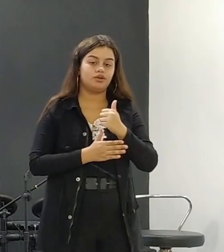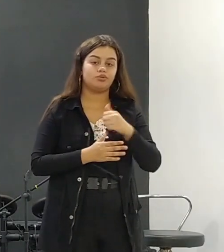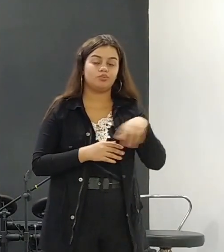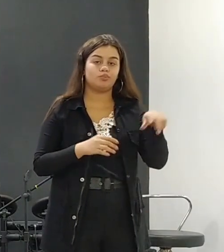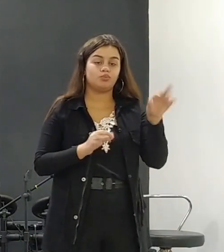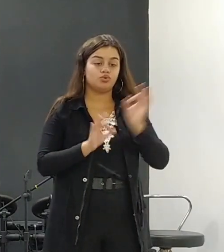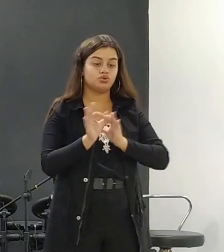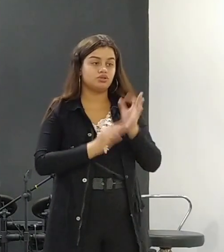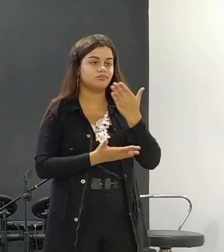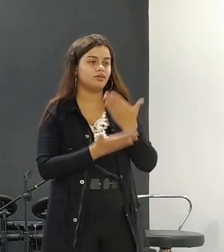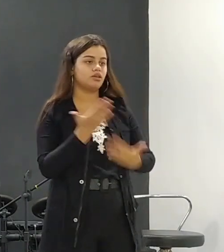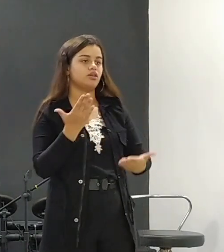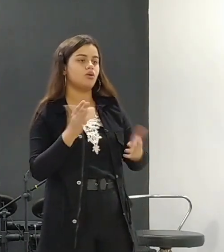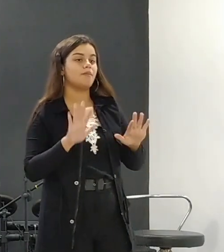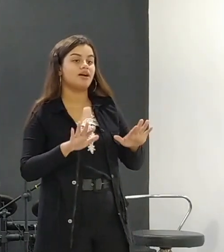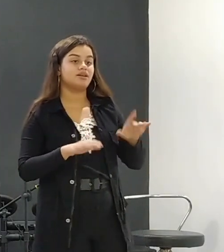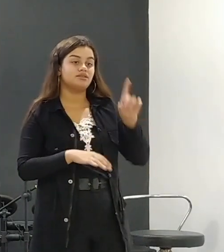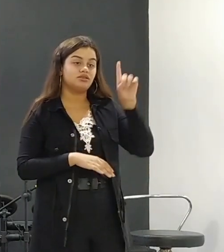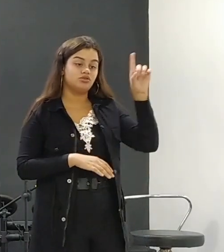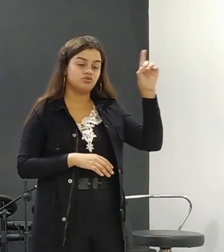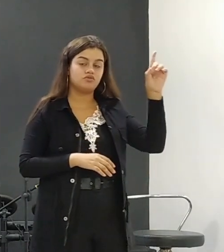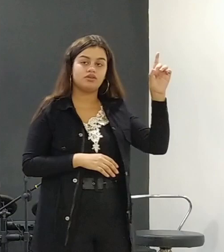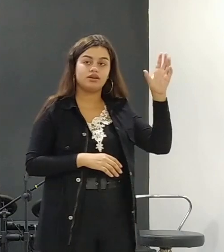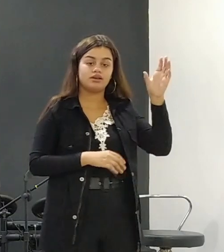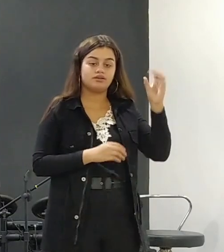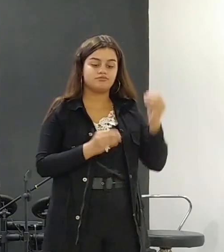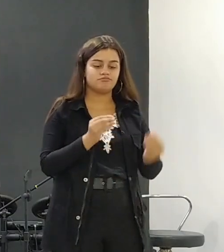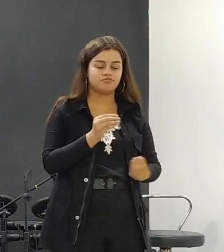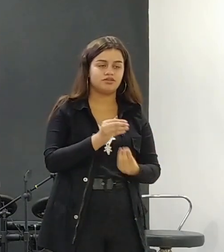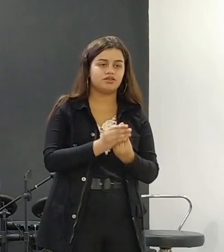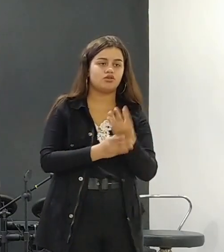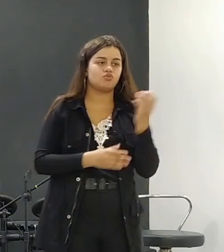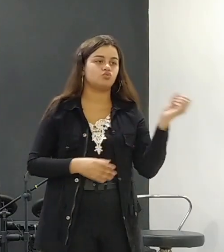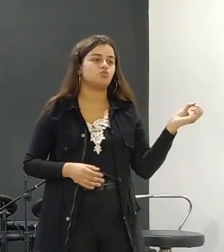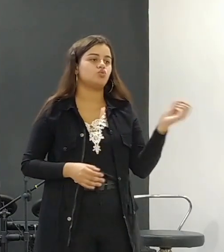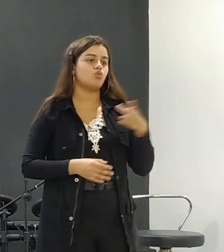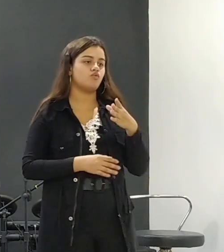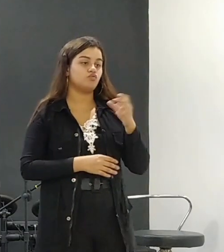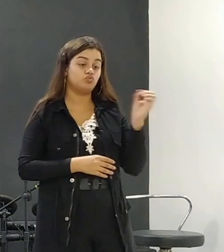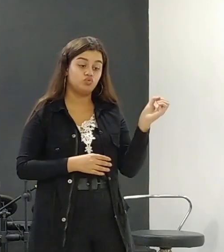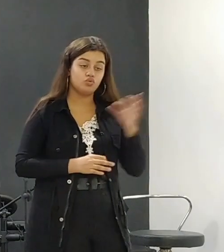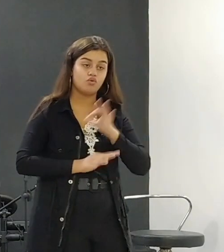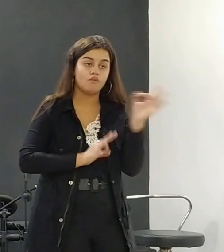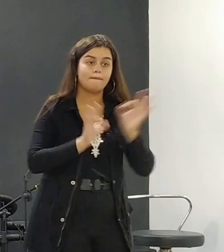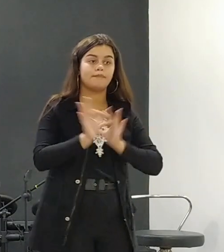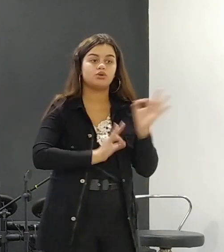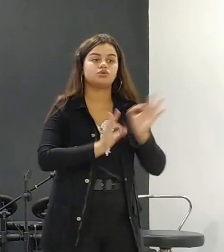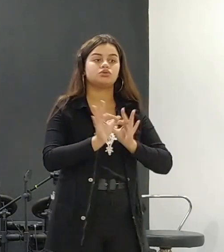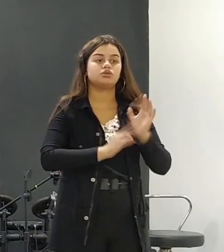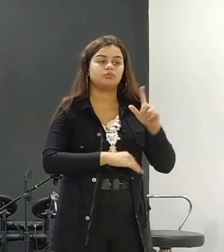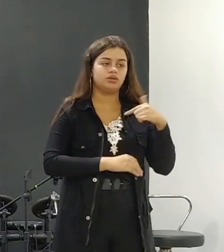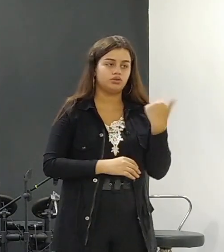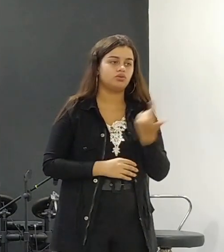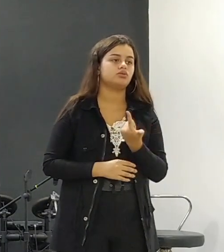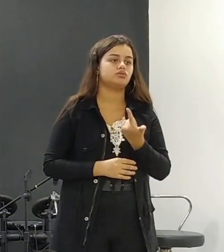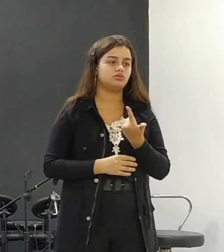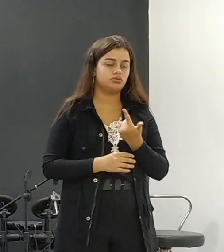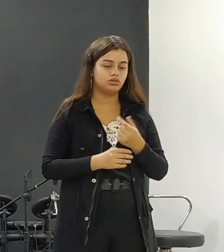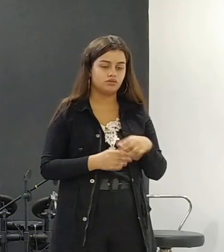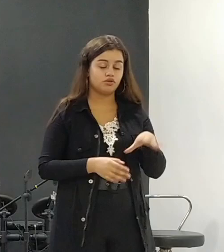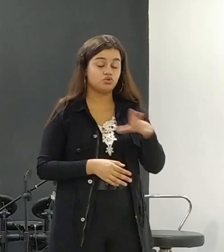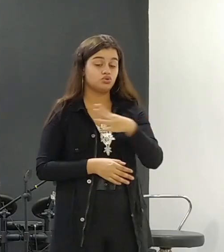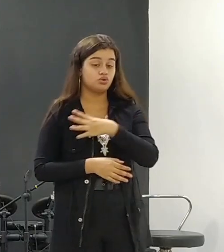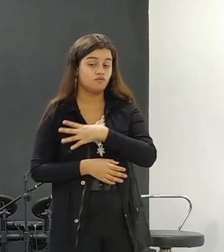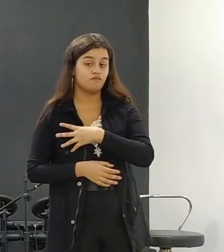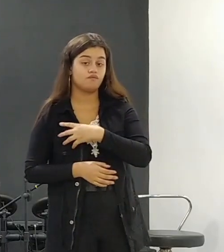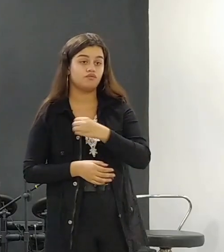perdeu, mas Deus vem através de Cristo e cria algo novo, um novo projeto para a humanidade, que através de seu Filho,